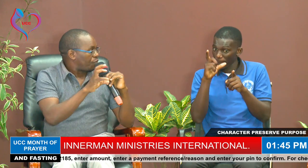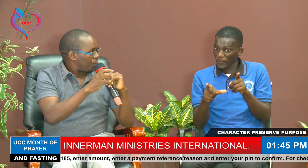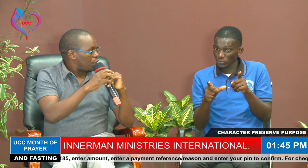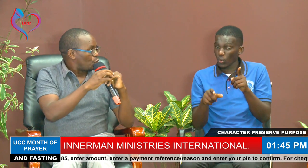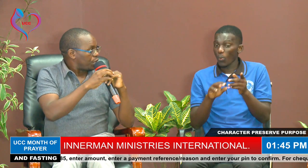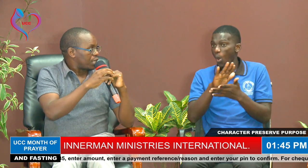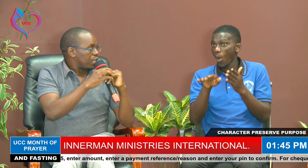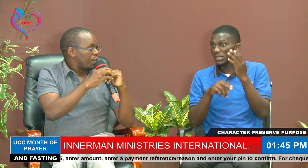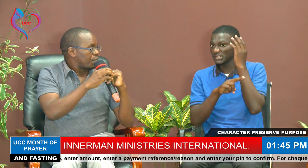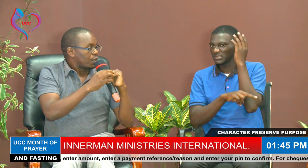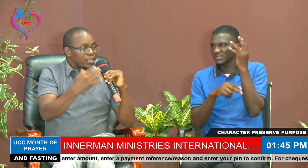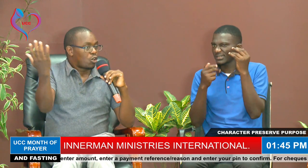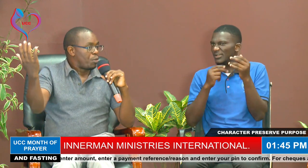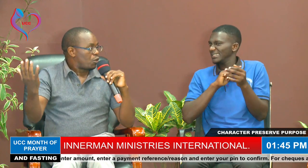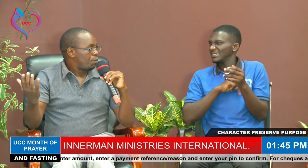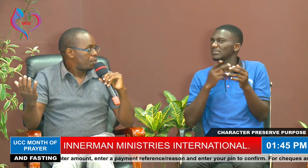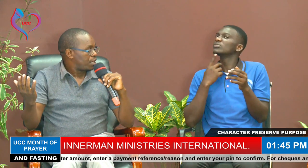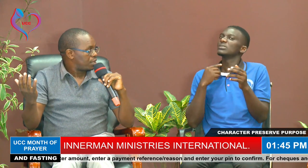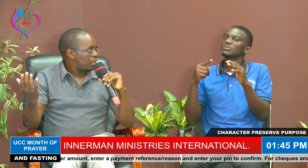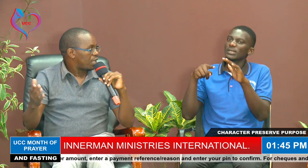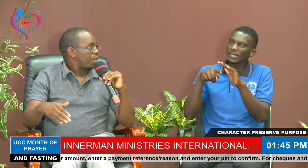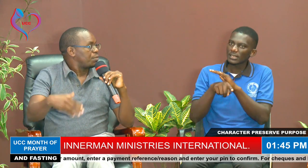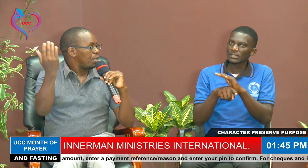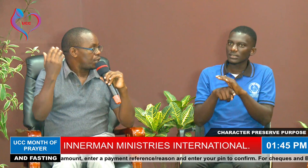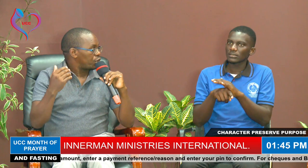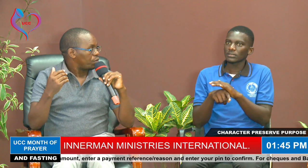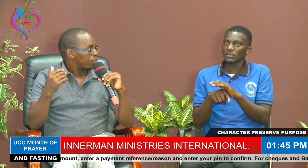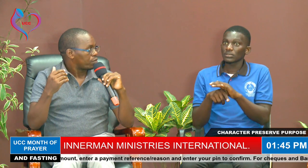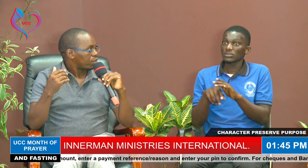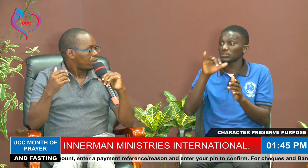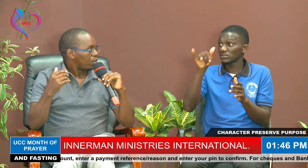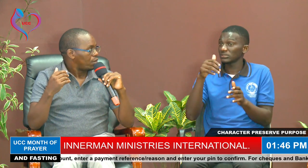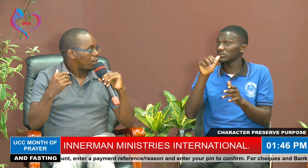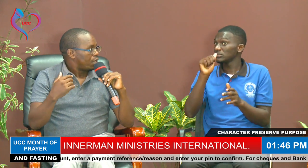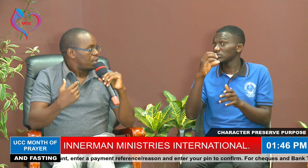obwononefu obugenda okuyingirira. Jacob na compromising n'agamba kibeere bwe kityo.